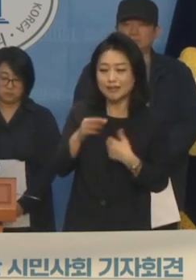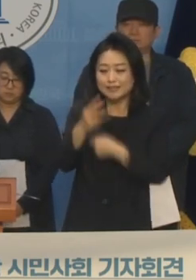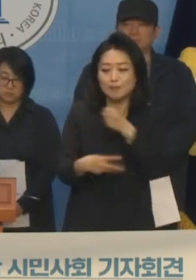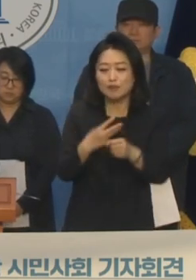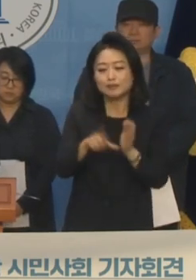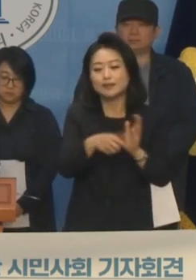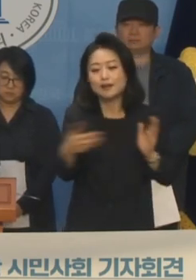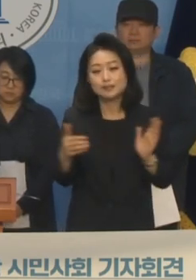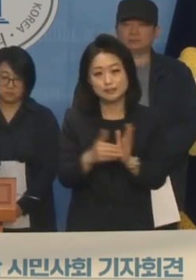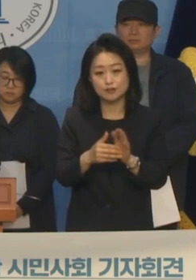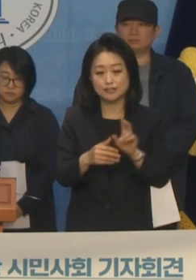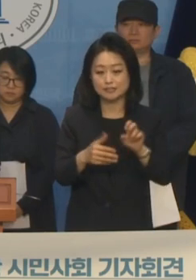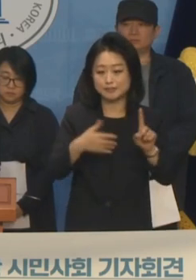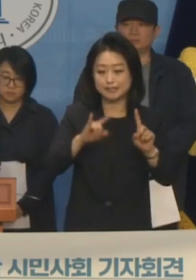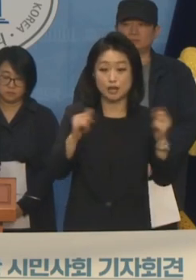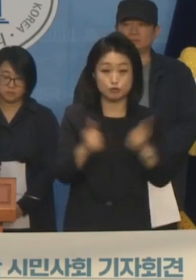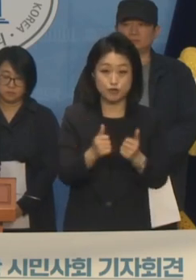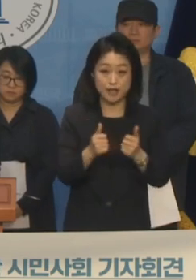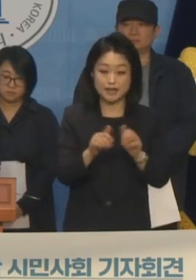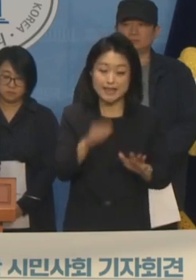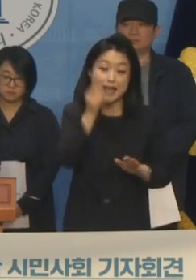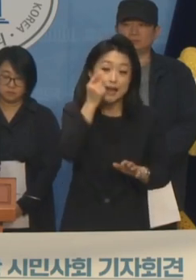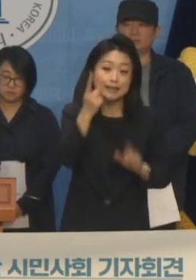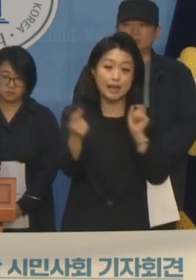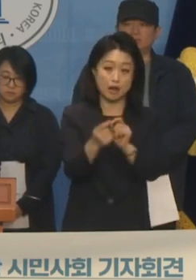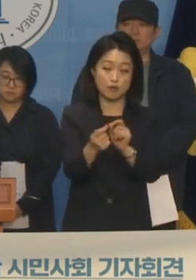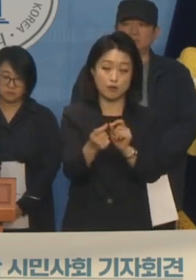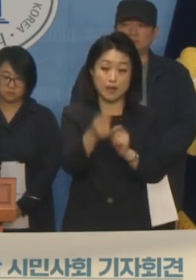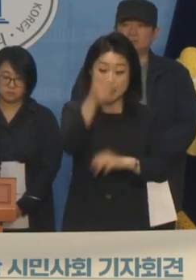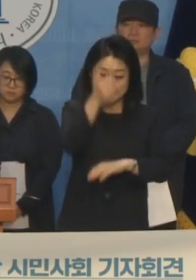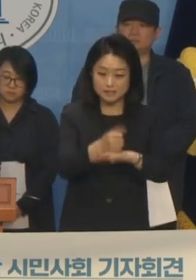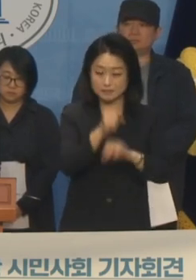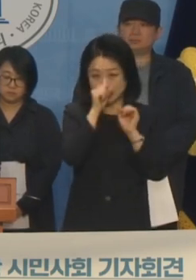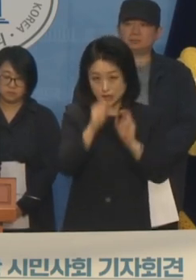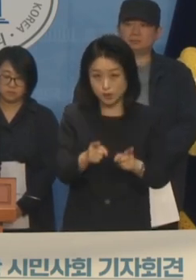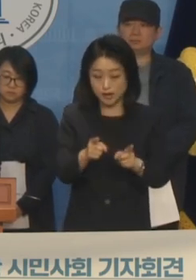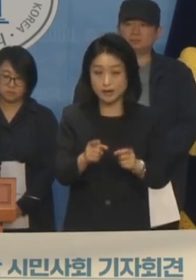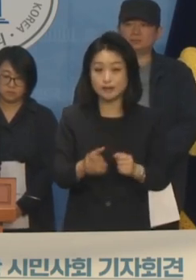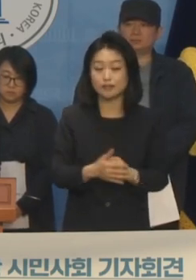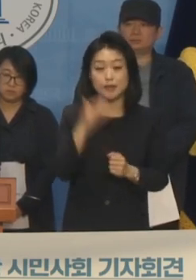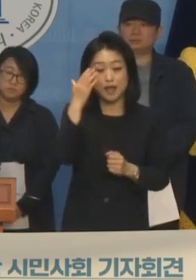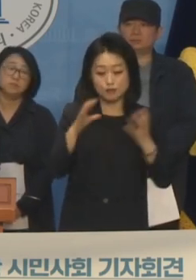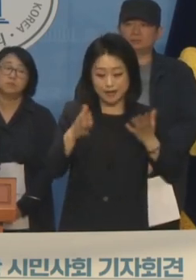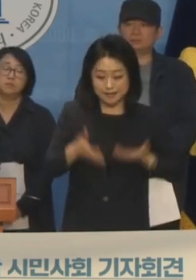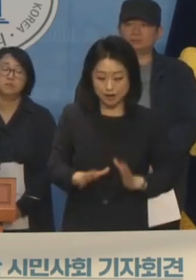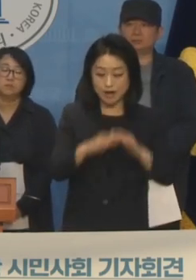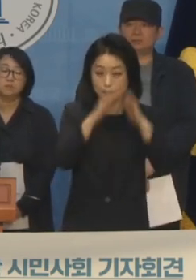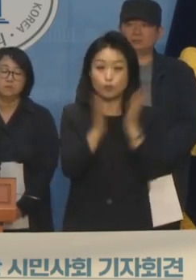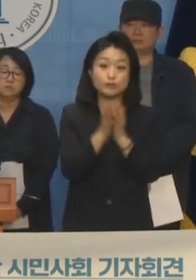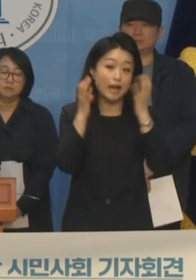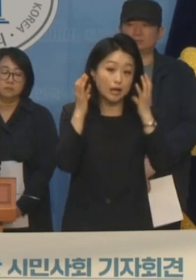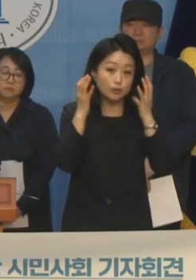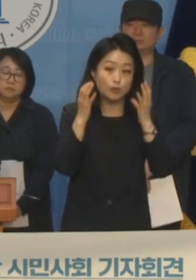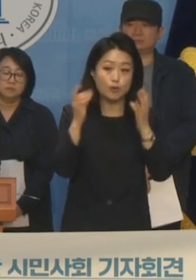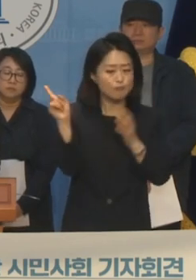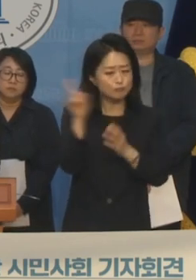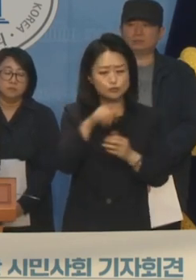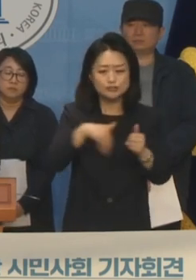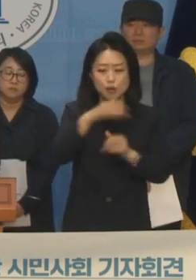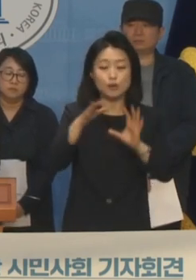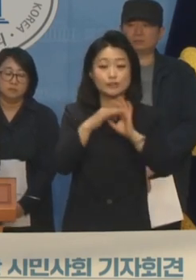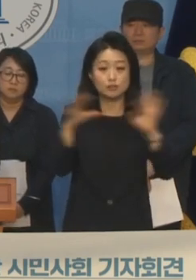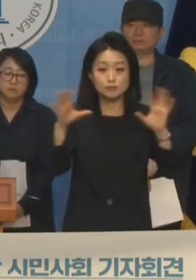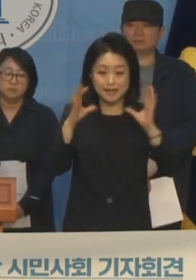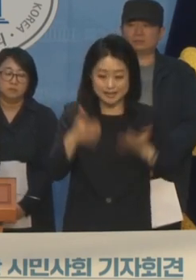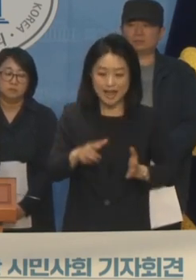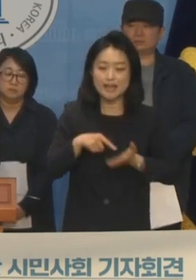못했습니다. 21대 국회 임기가 정확히 한 달 남은 지금이 마지막 기회입니다. 한국에서 태어난 모든 아동이 어떠한 상황에서도